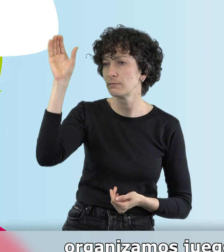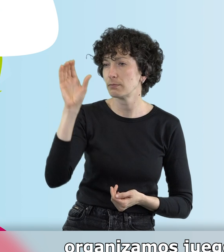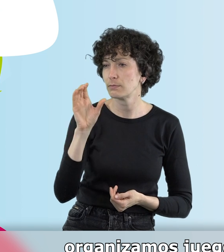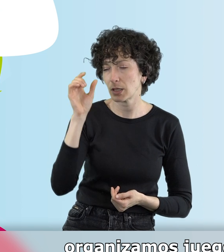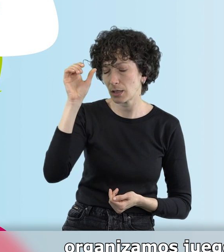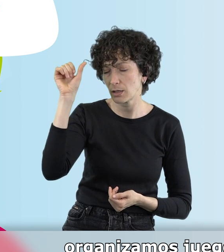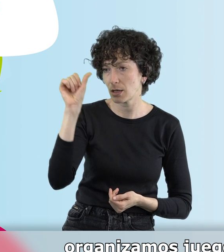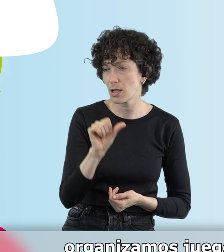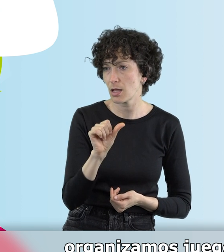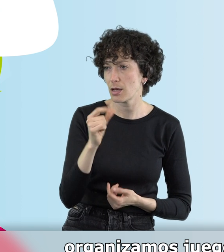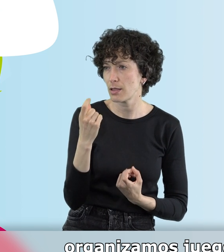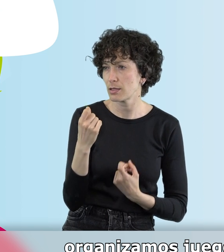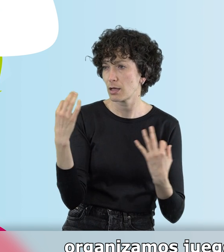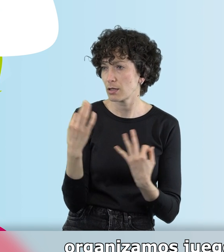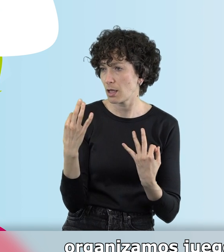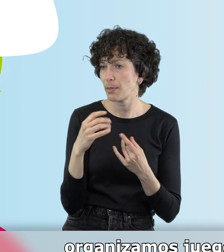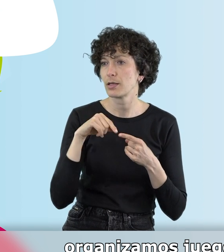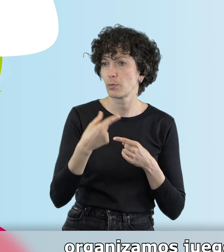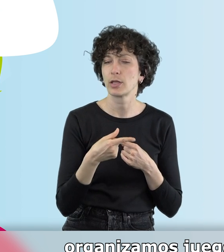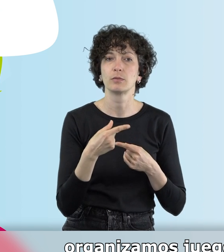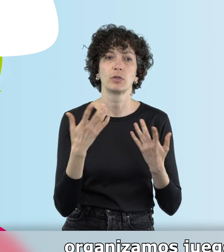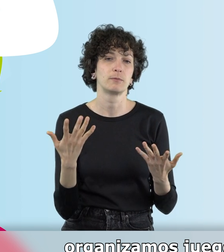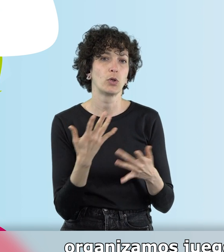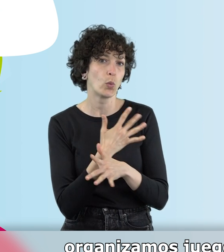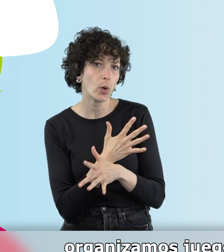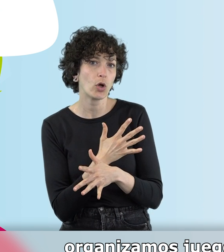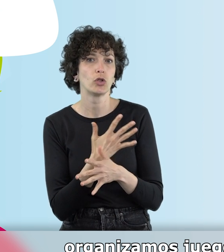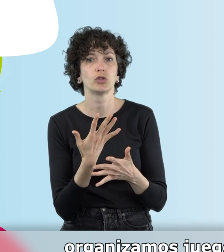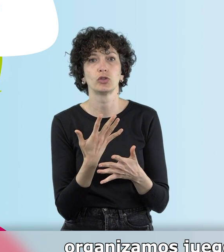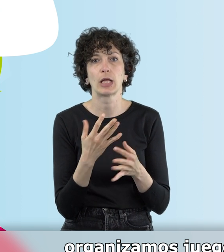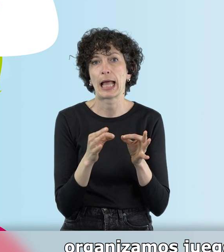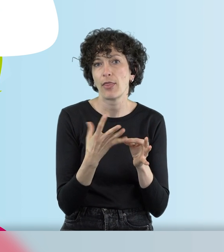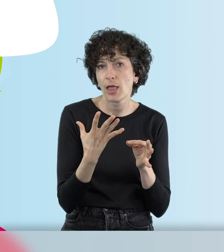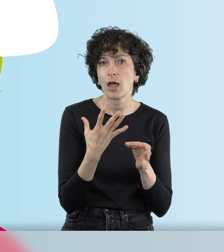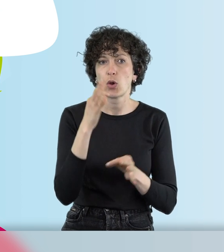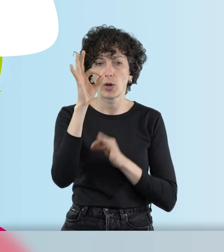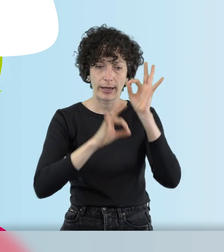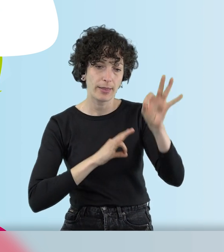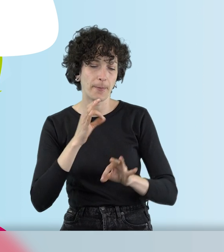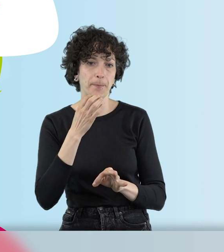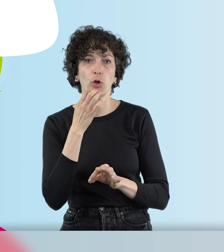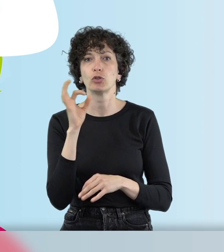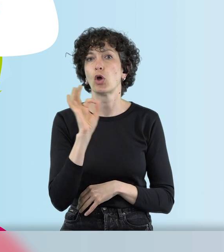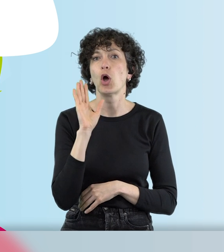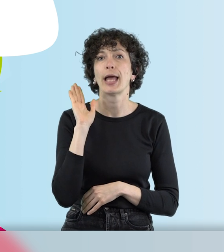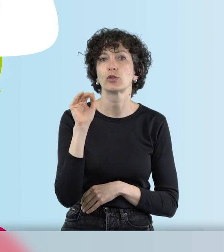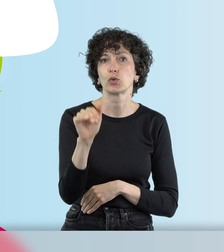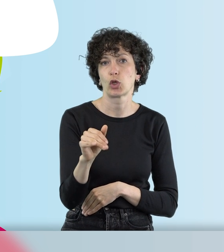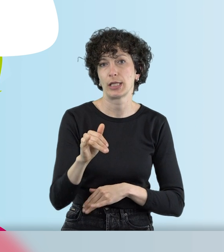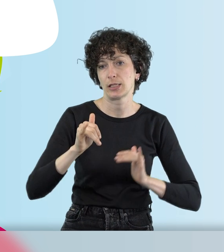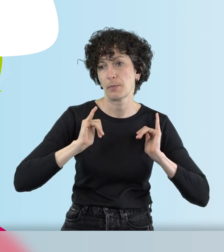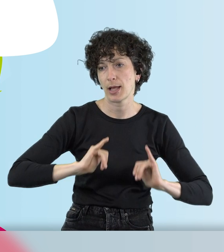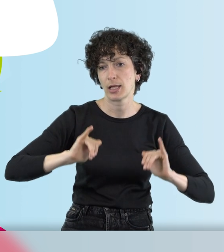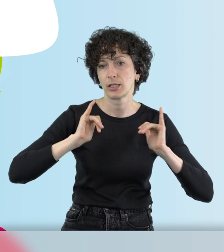que necesitan, pues organizamos juegos de azar, excursiones de